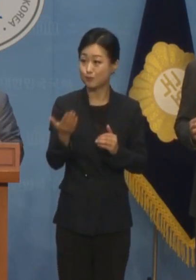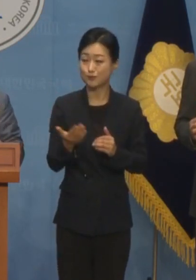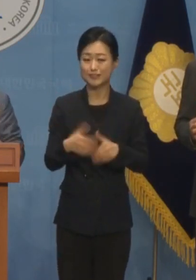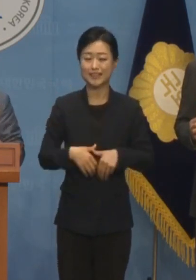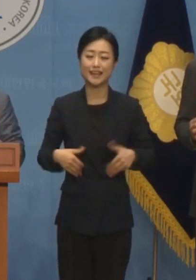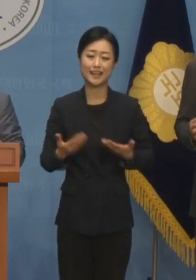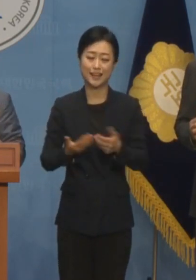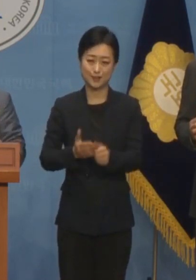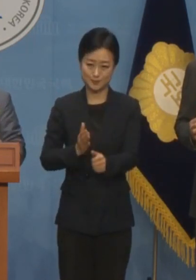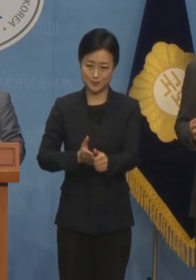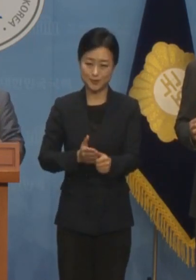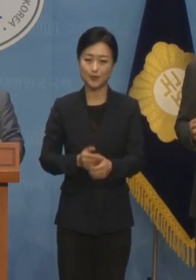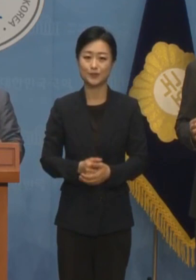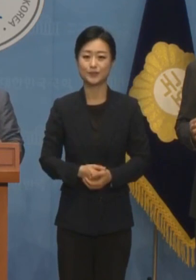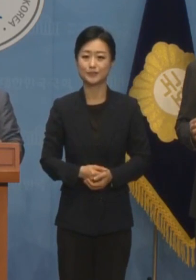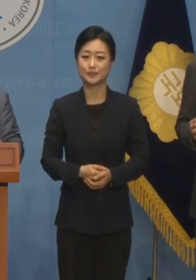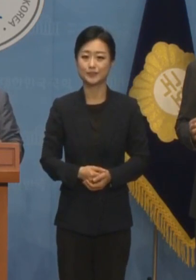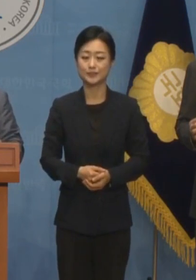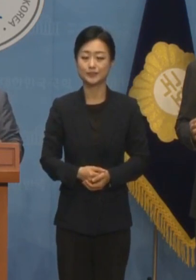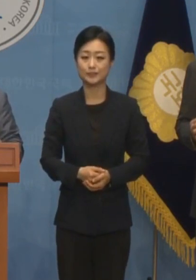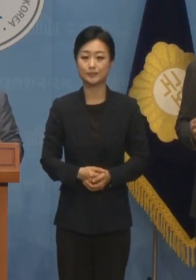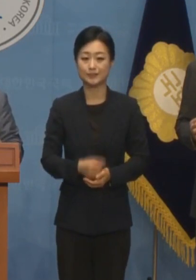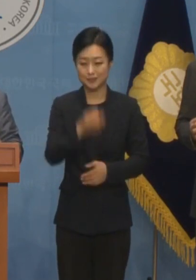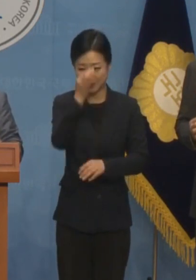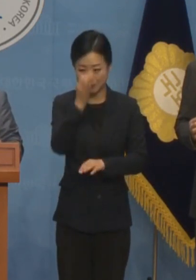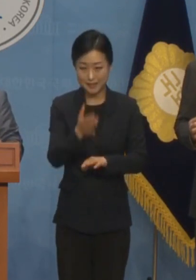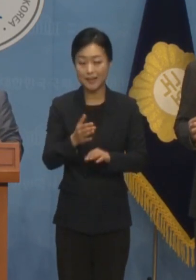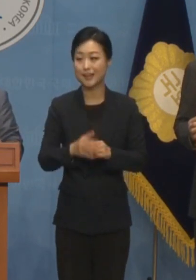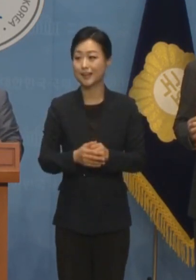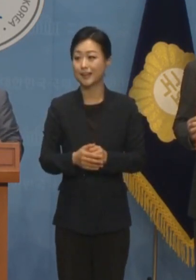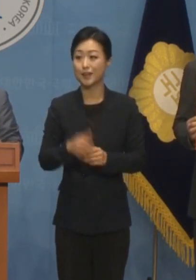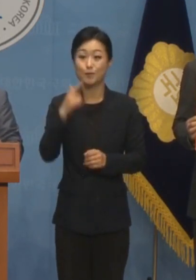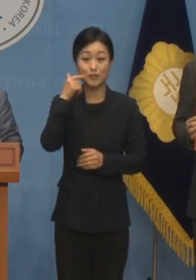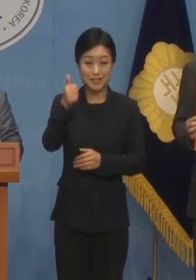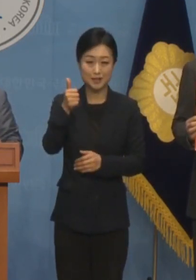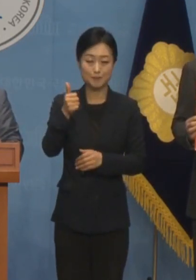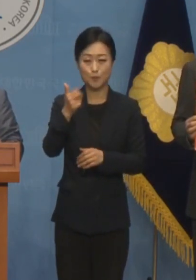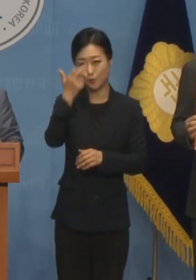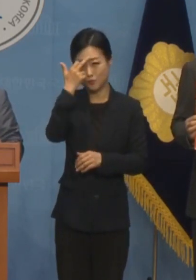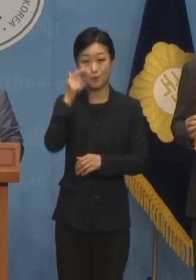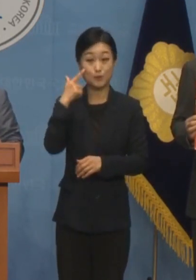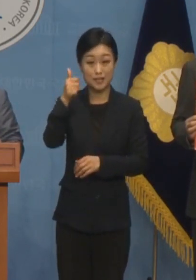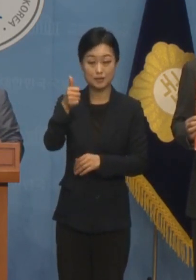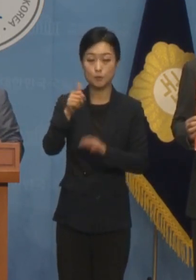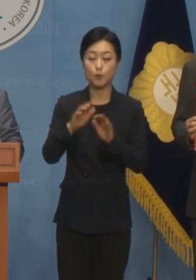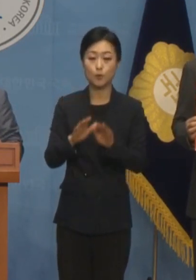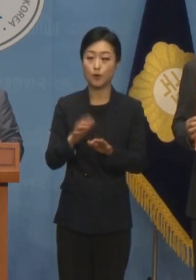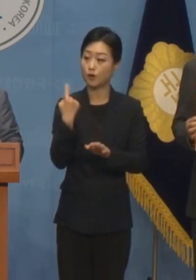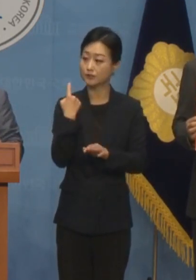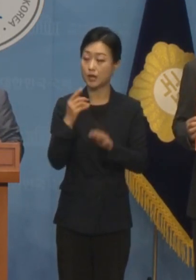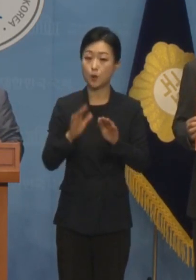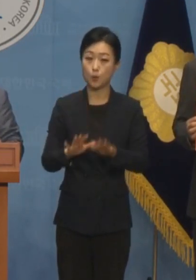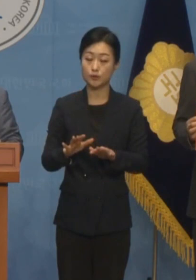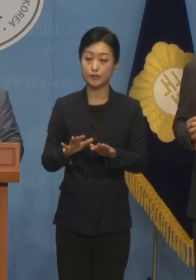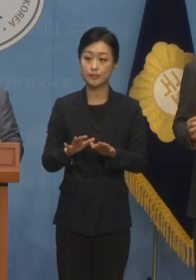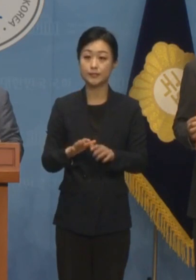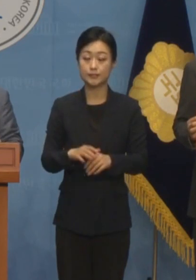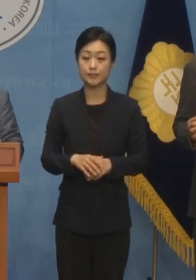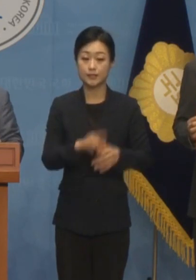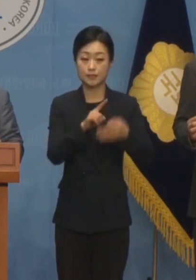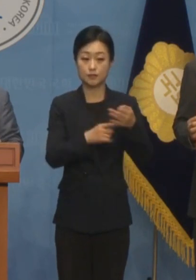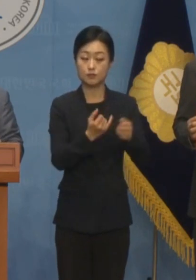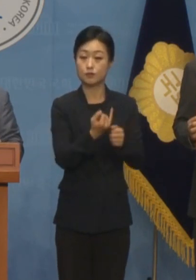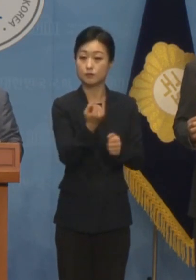양해의 말씀을 전해 오셨습니다. 죄송합니다. 목사님께서 아마 어제 오늘 그